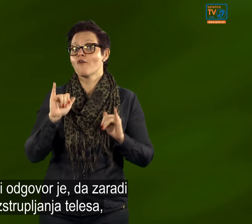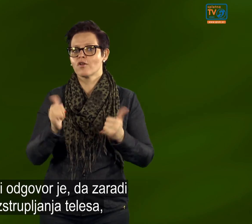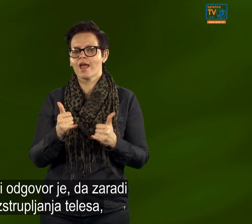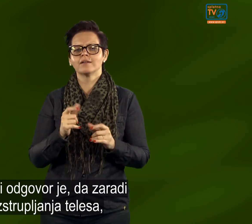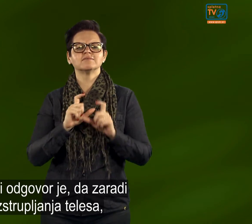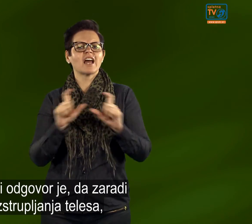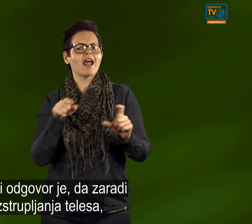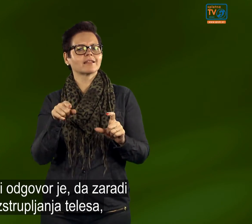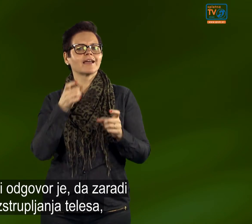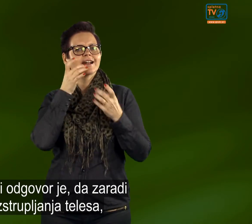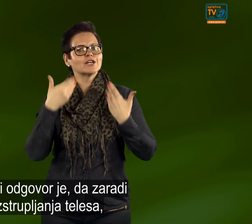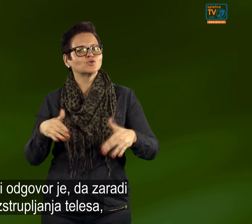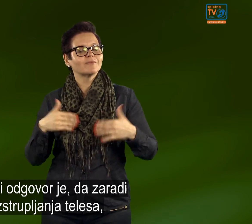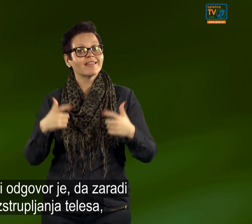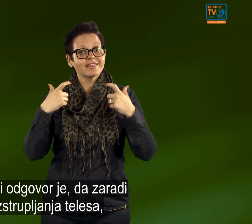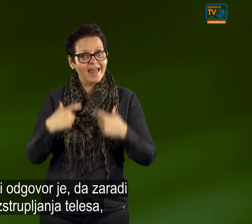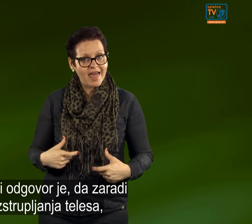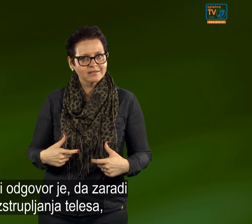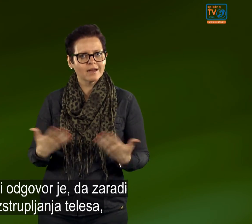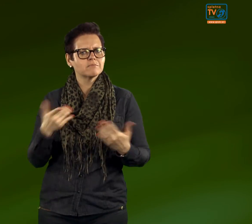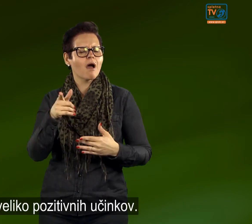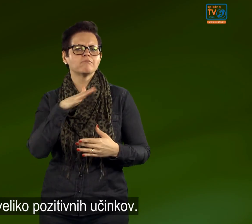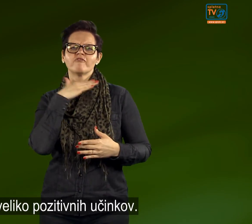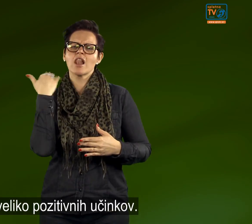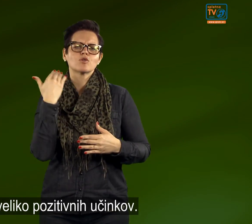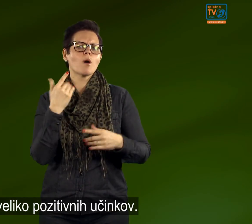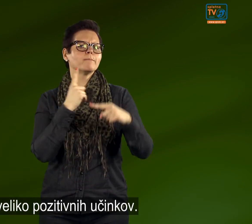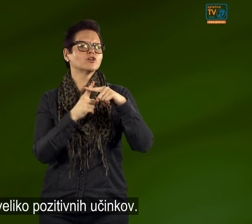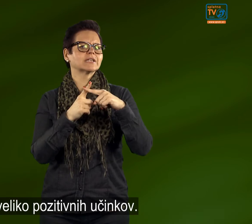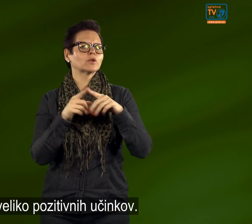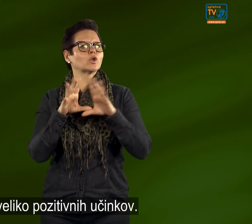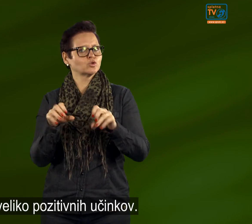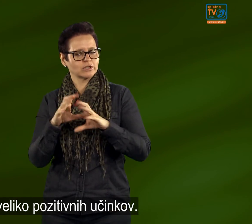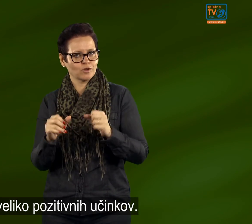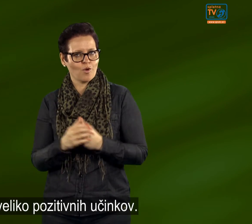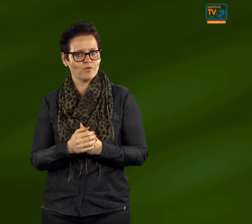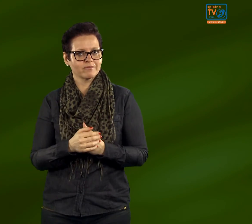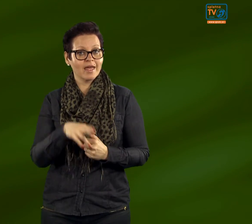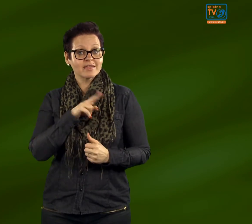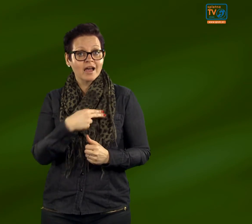Pravilni odgovor je, da zaradi razstrupljanja telesa, ker ima veliko pozitivnih učinkov.